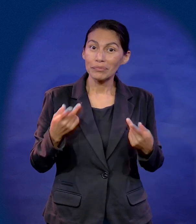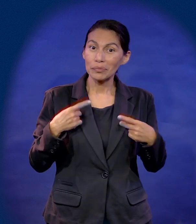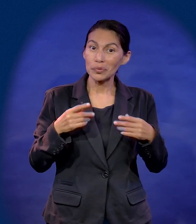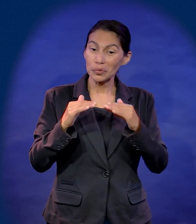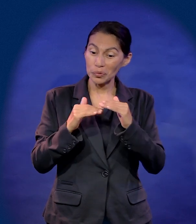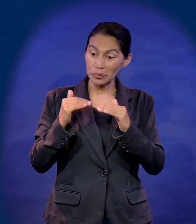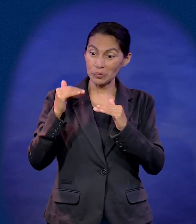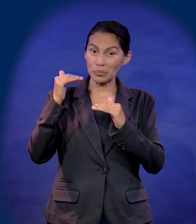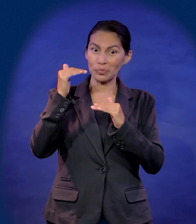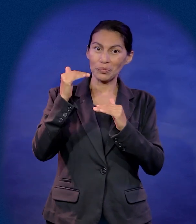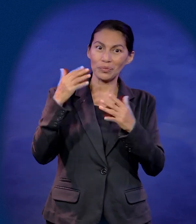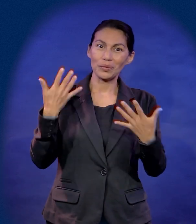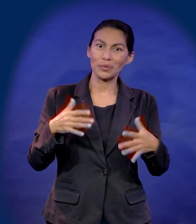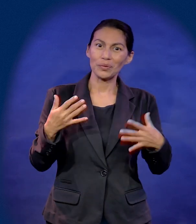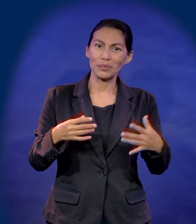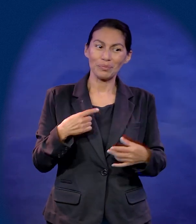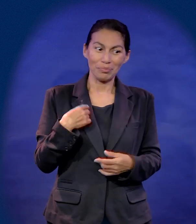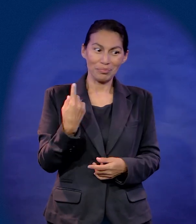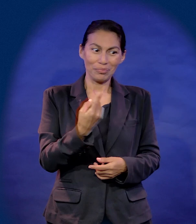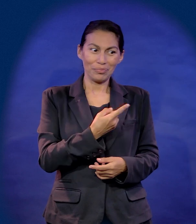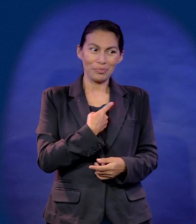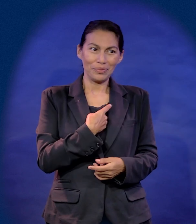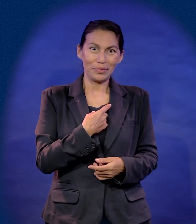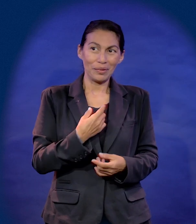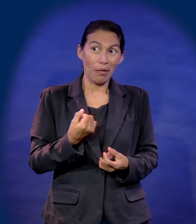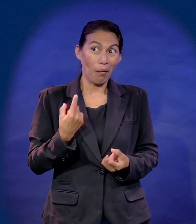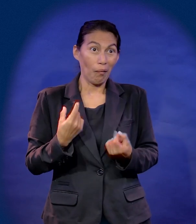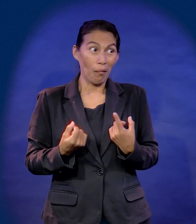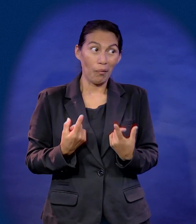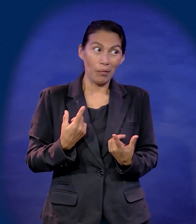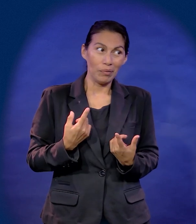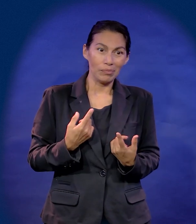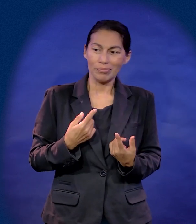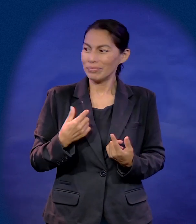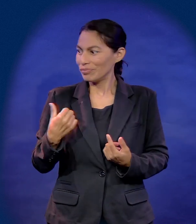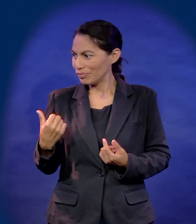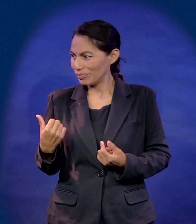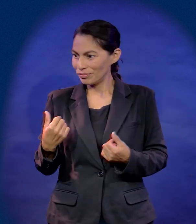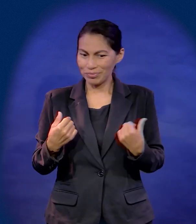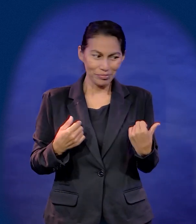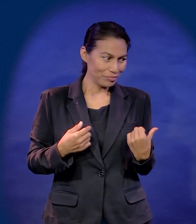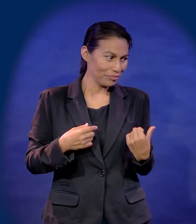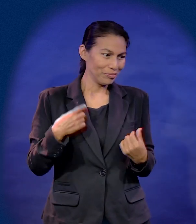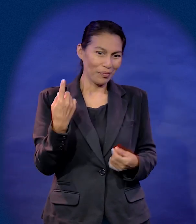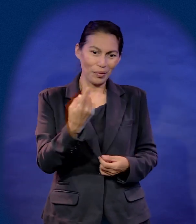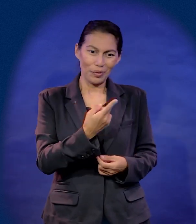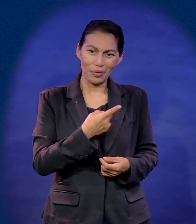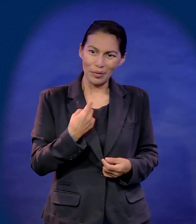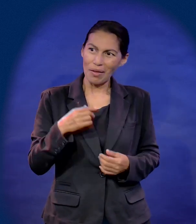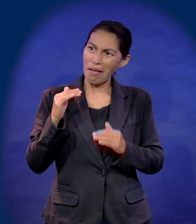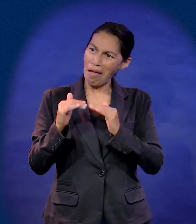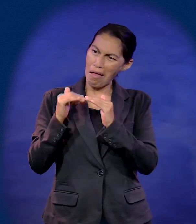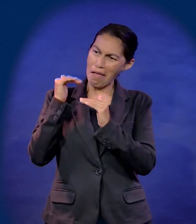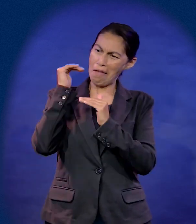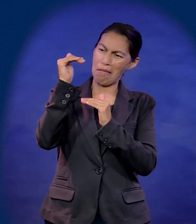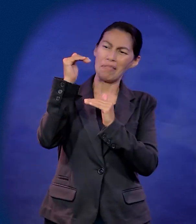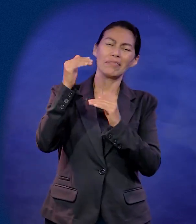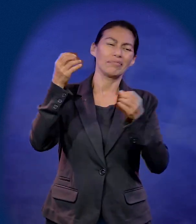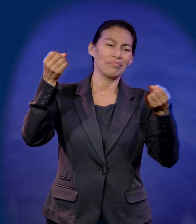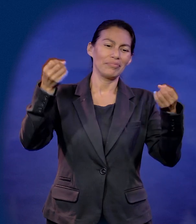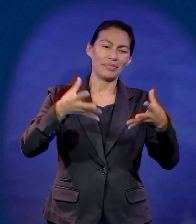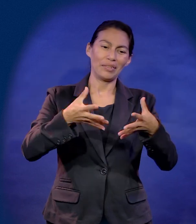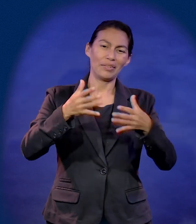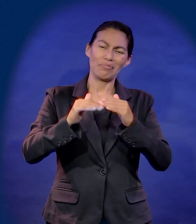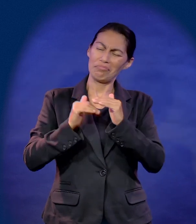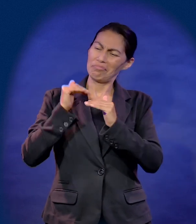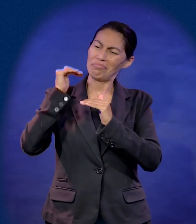¿Quién? ¿Cuál es la creación más alta? Diga nosotros. Algunos no lo creen. ¿Será que nosotros? Nosotros, dígale al de al lado. Nosotros somos